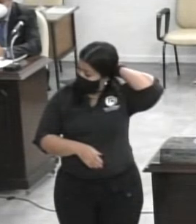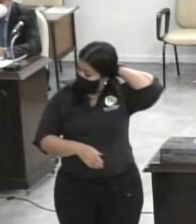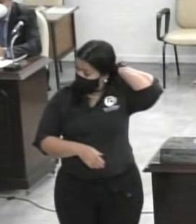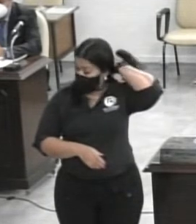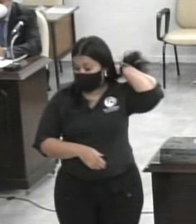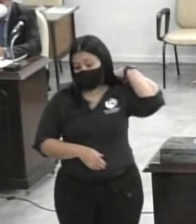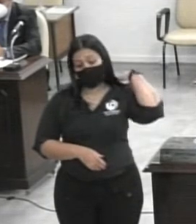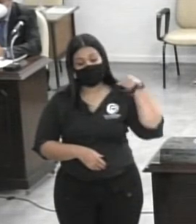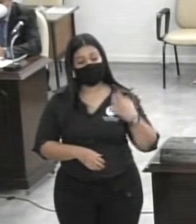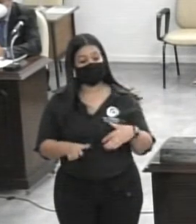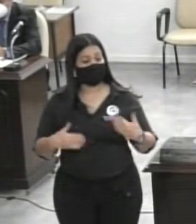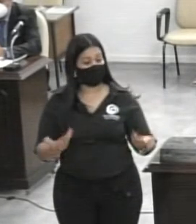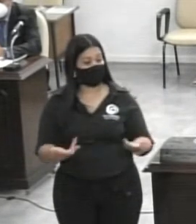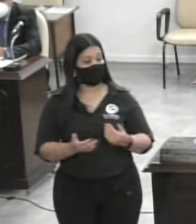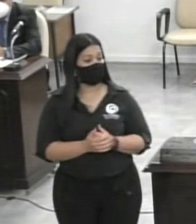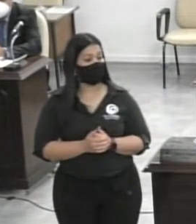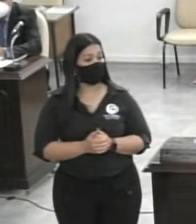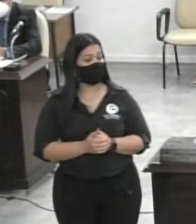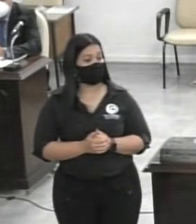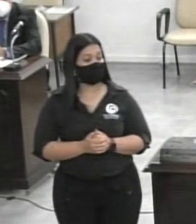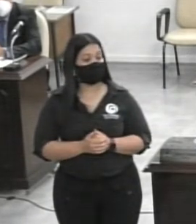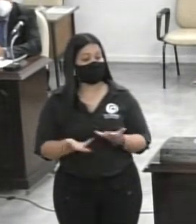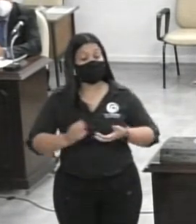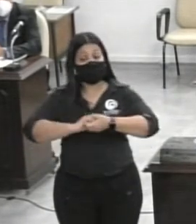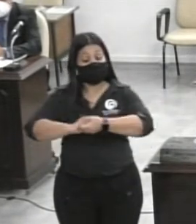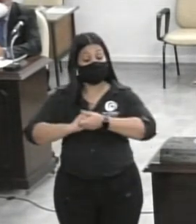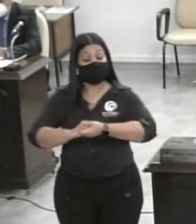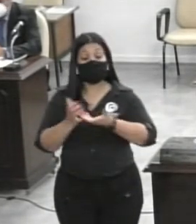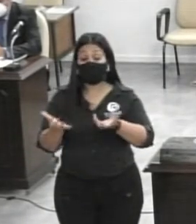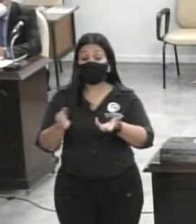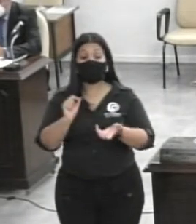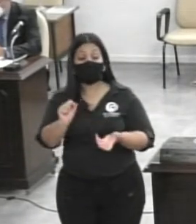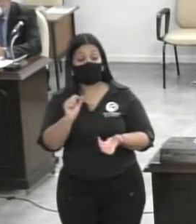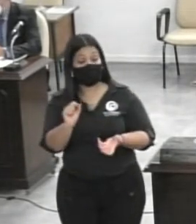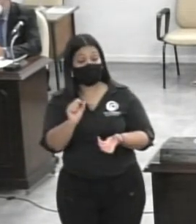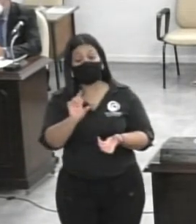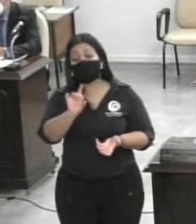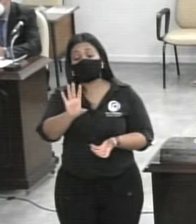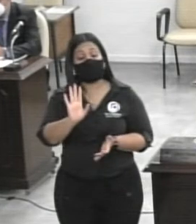E, enfim, então deixo os meus cumprimentos e gostaria o seguinte, só para,